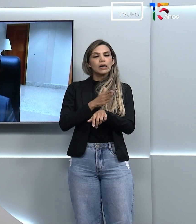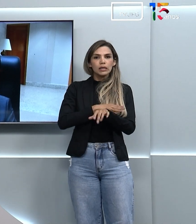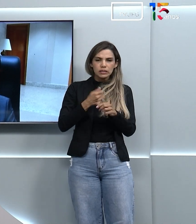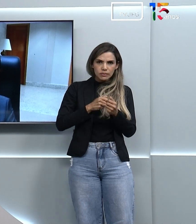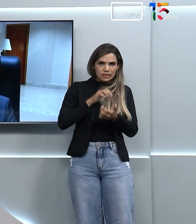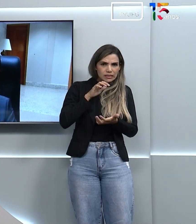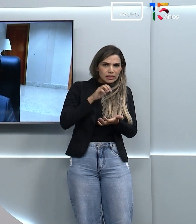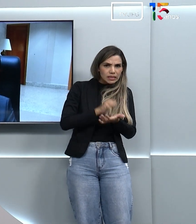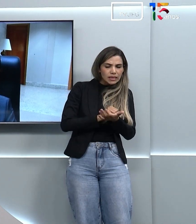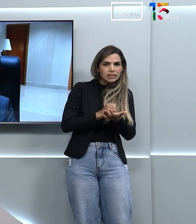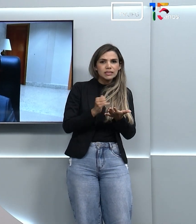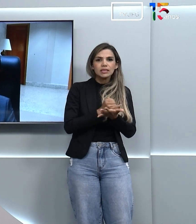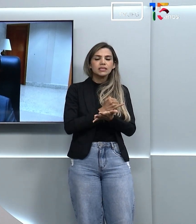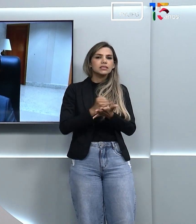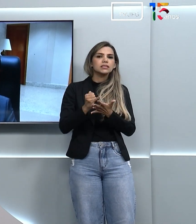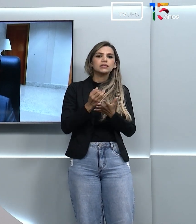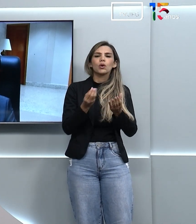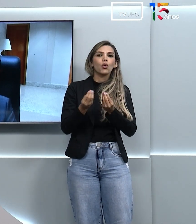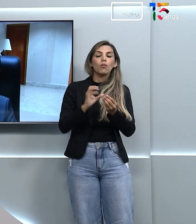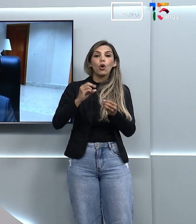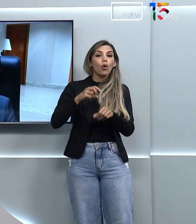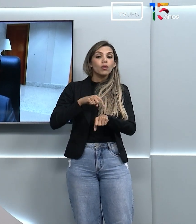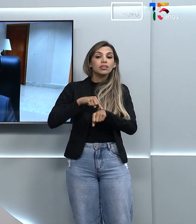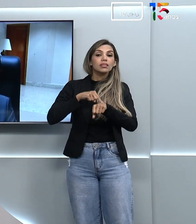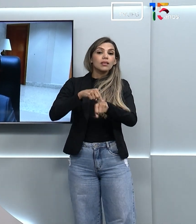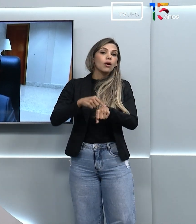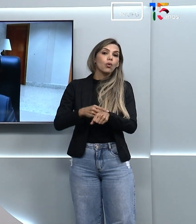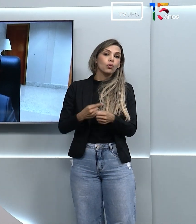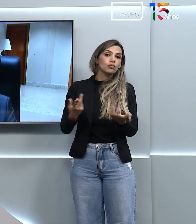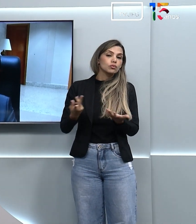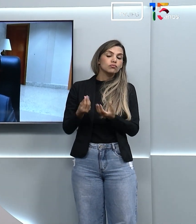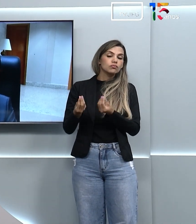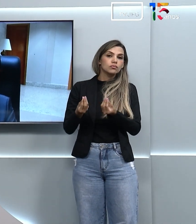cadastrar ou é tudo feito na hora?